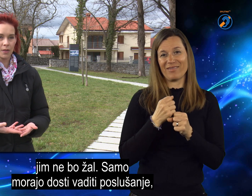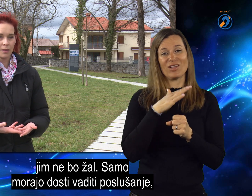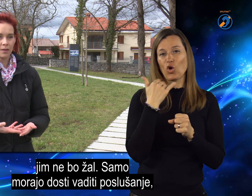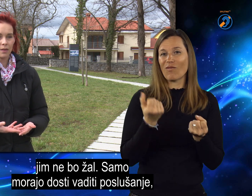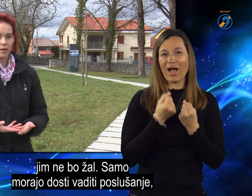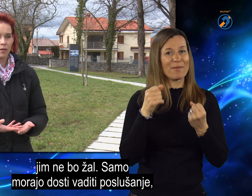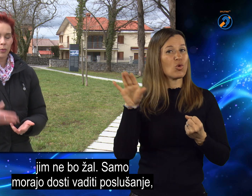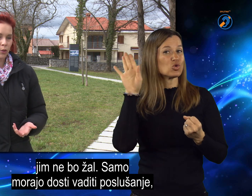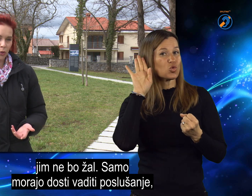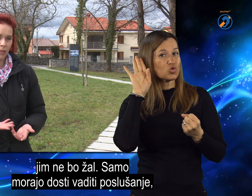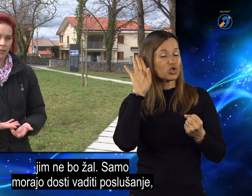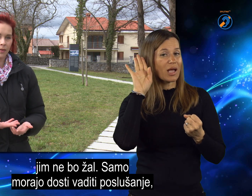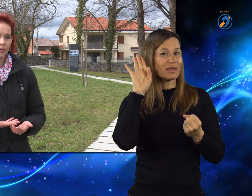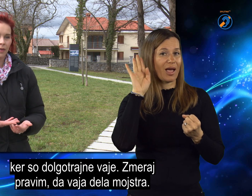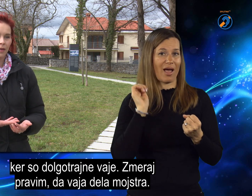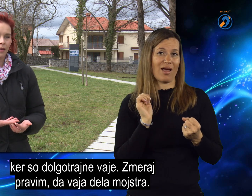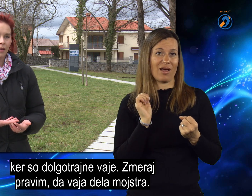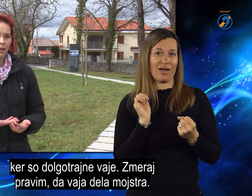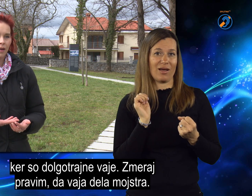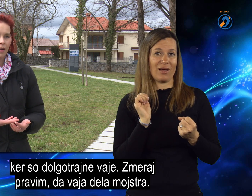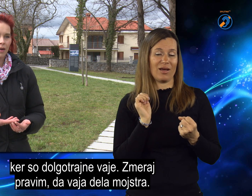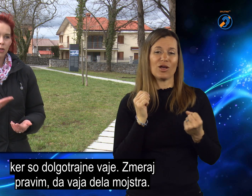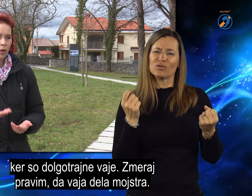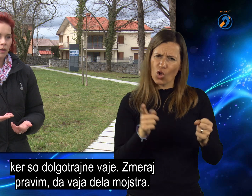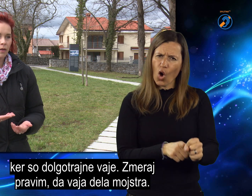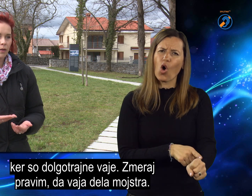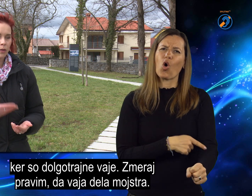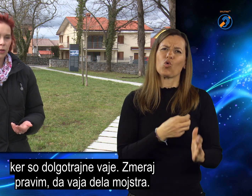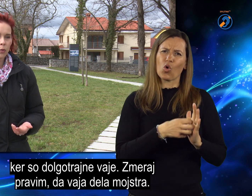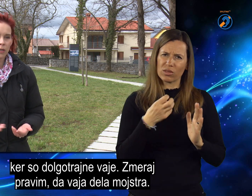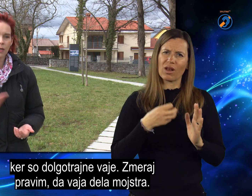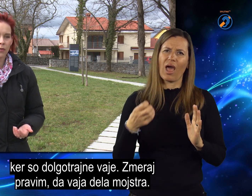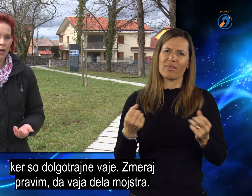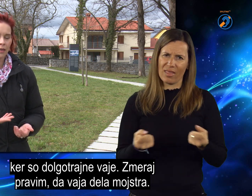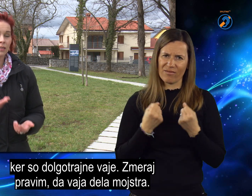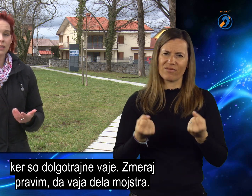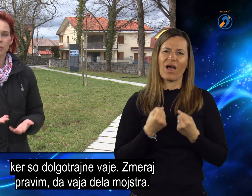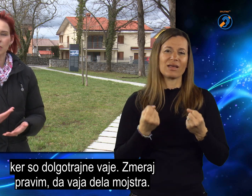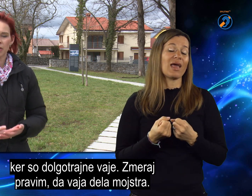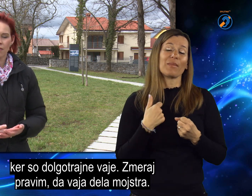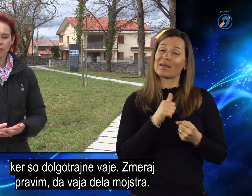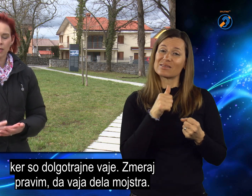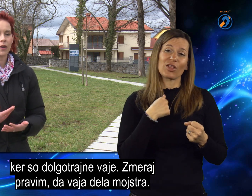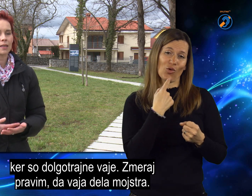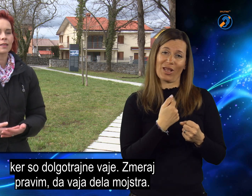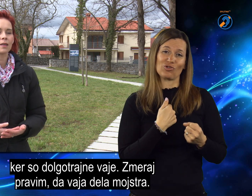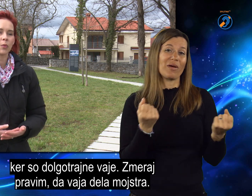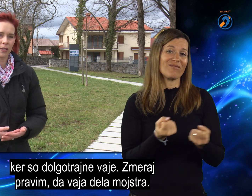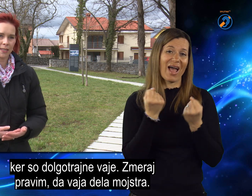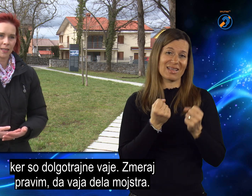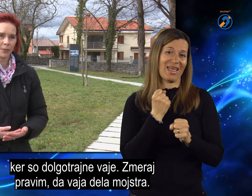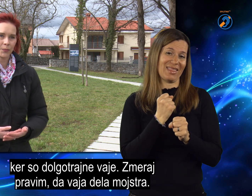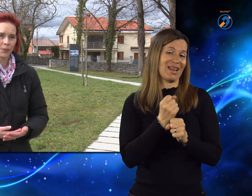tem poslušanja. Ker to dolgotrajne vaje, jaz se smere pravim, ta vaja te